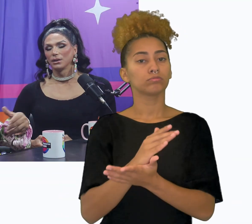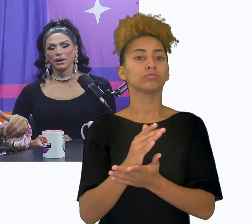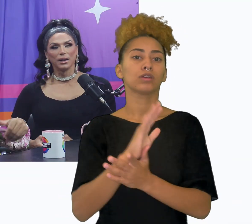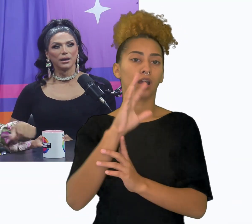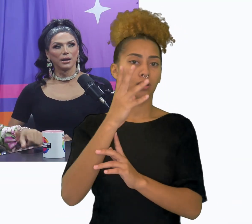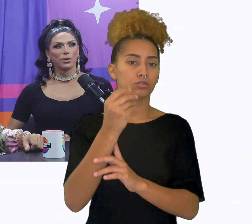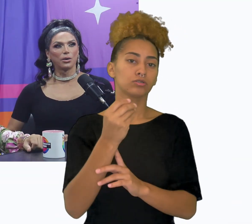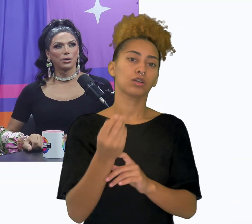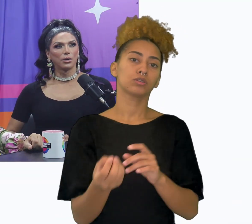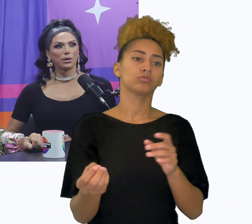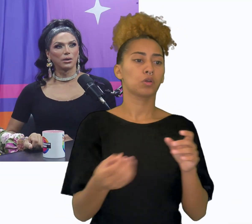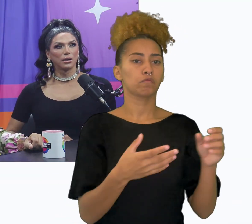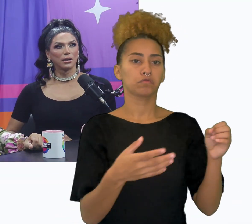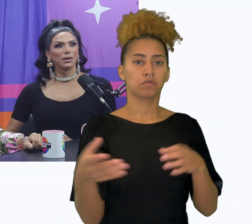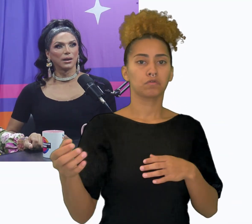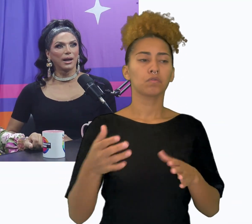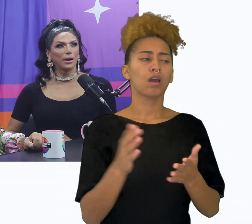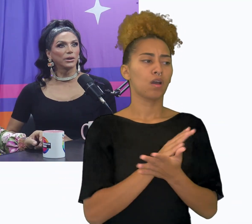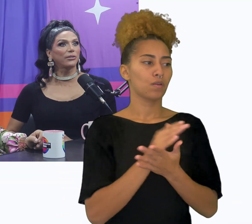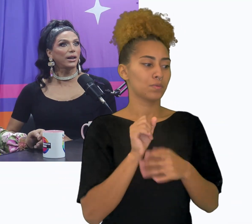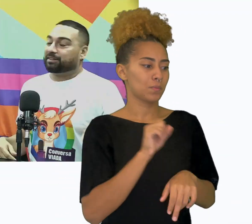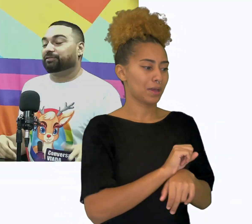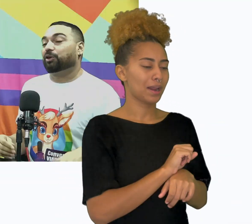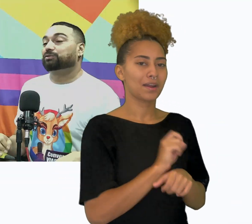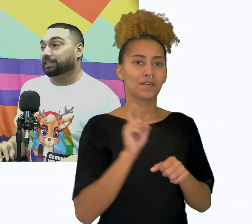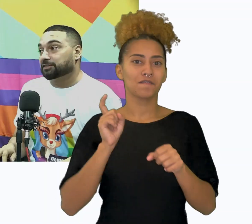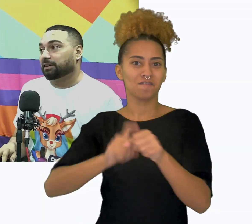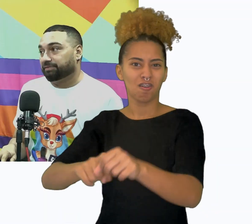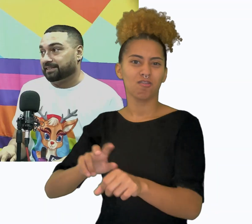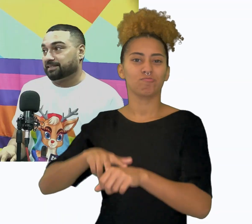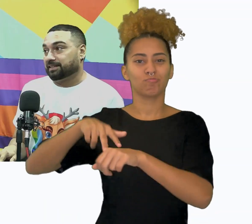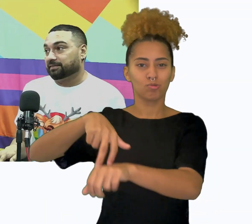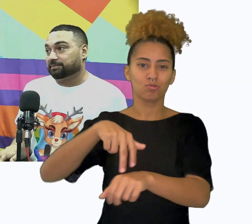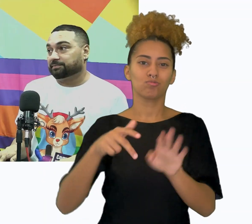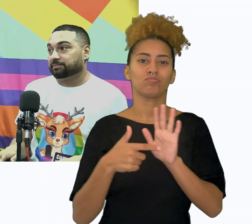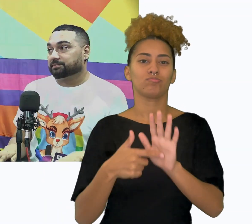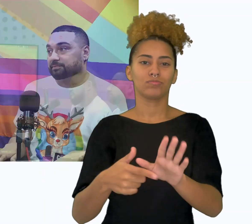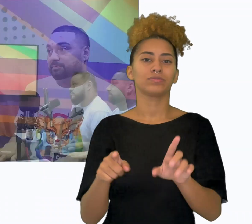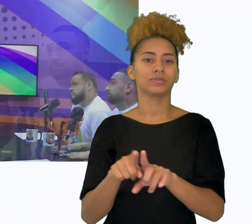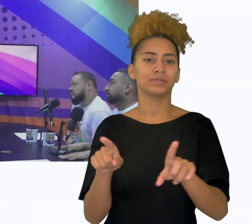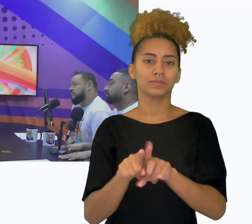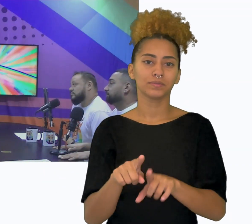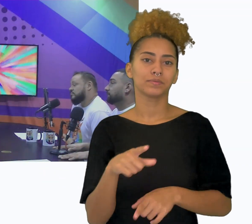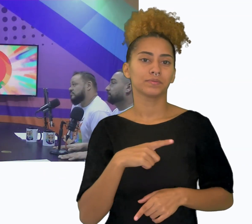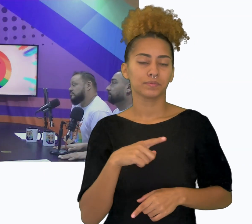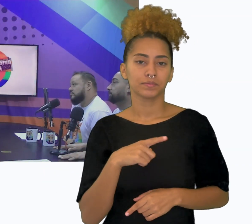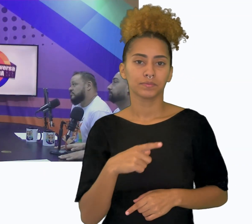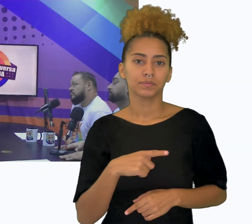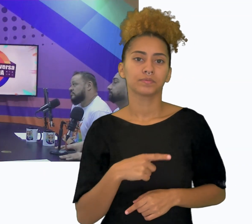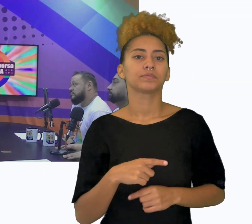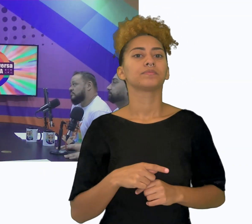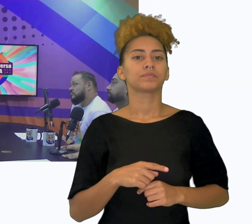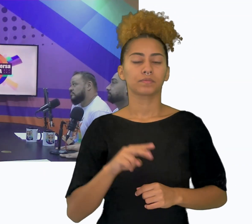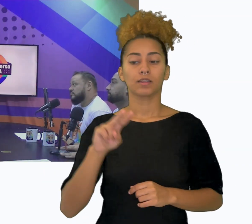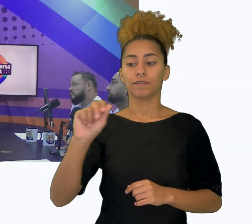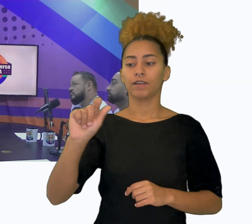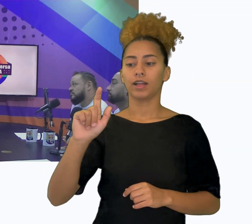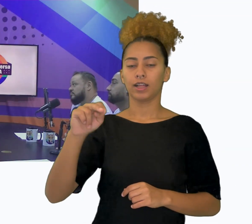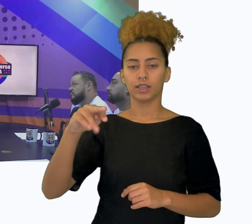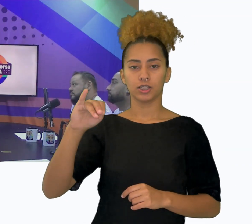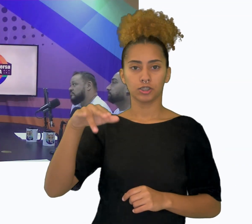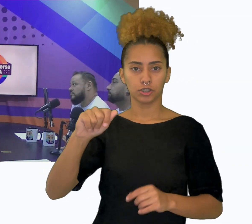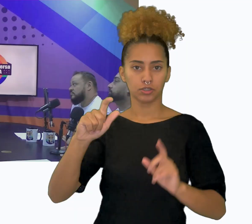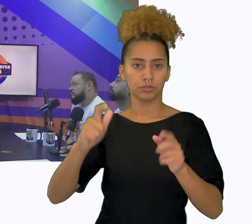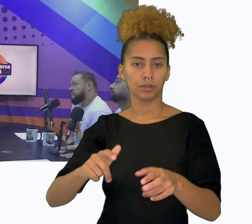novos artistas. E até os que tinham parado. É, também quando a estavam Valentina voltando a surge, fazer. a gente surge com o surgimento da Valentina,